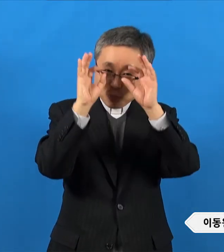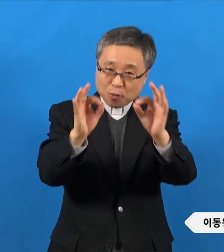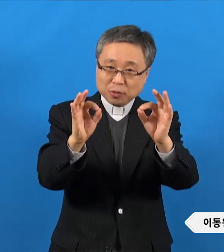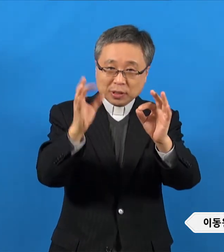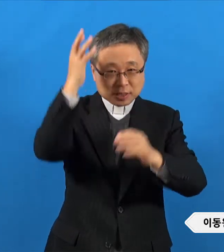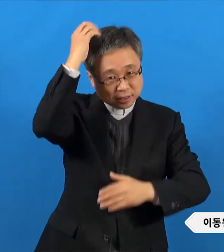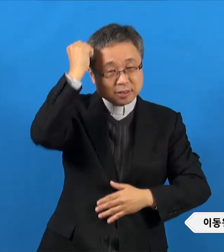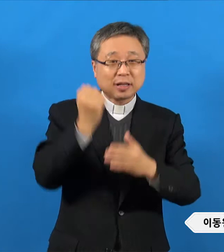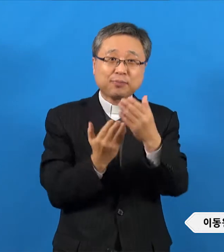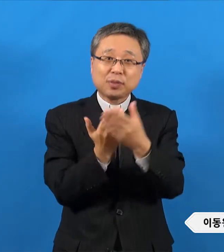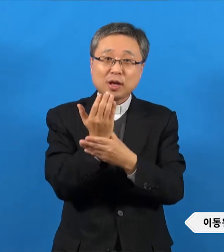우리가